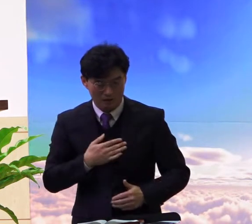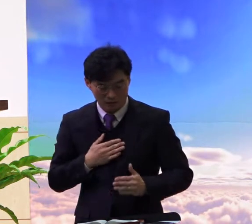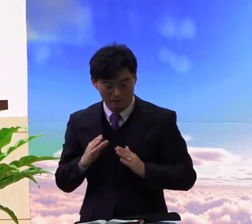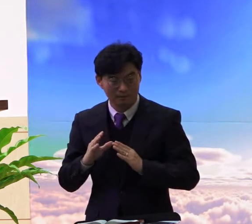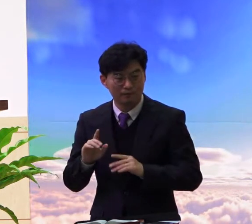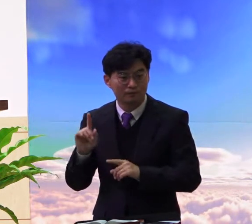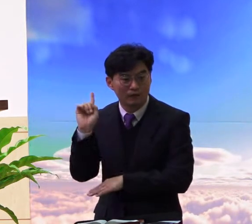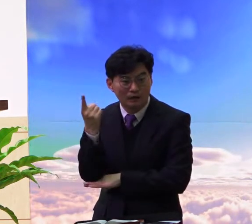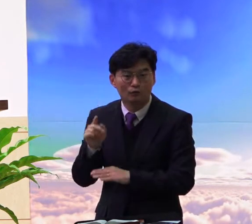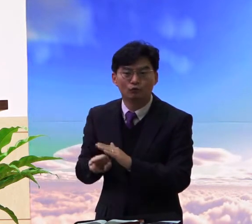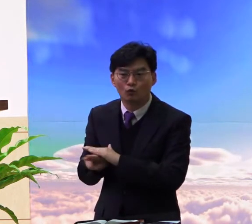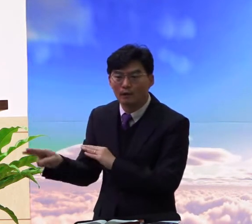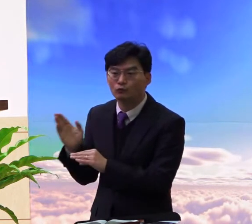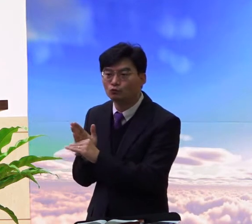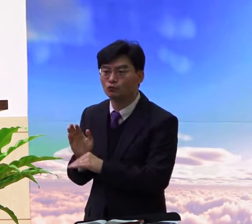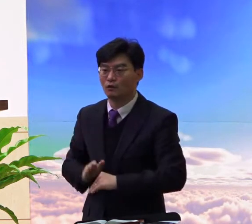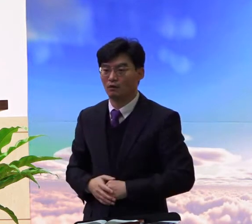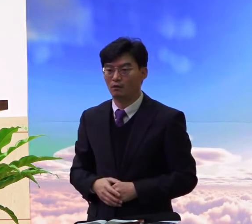시편의 상황이